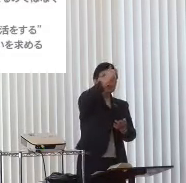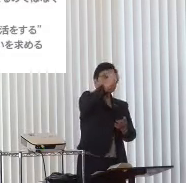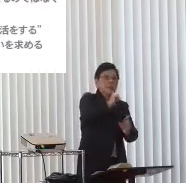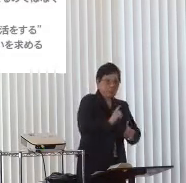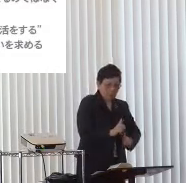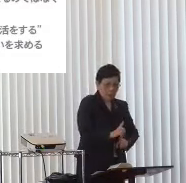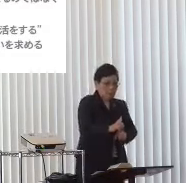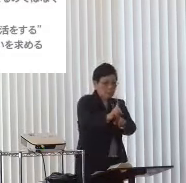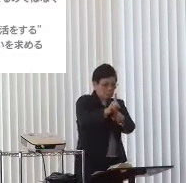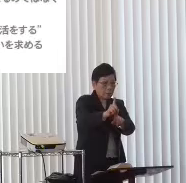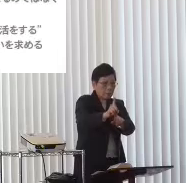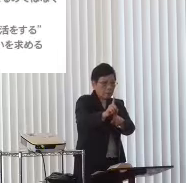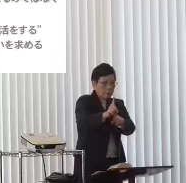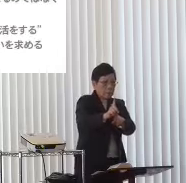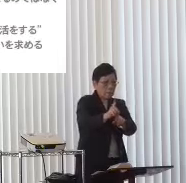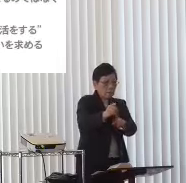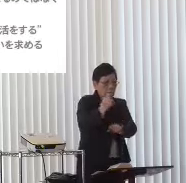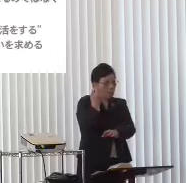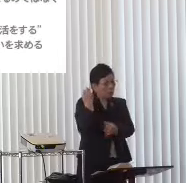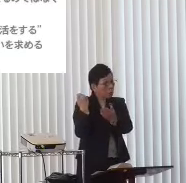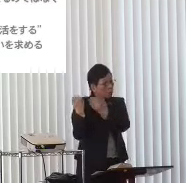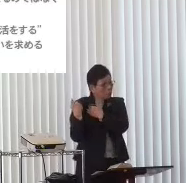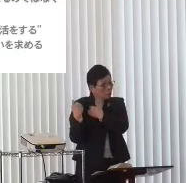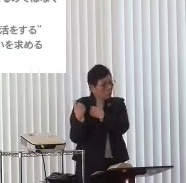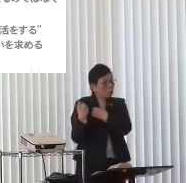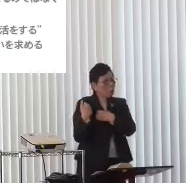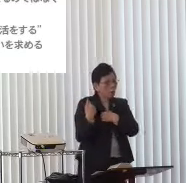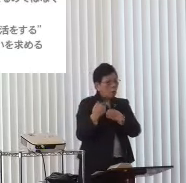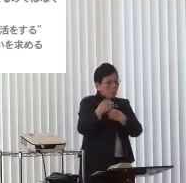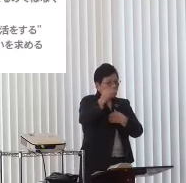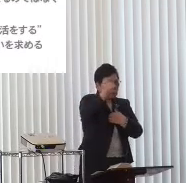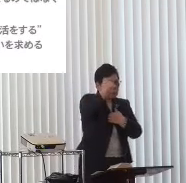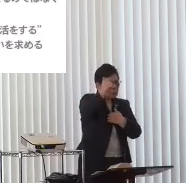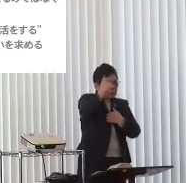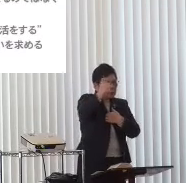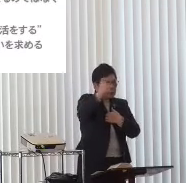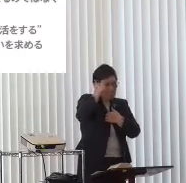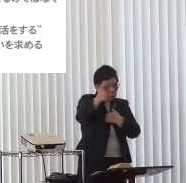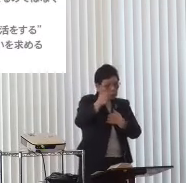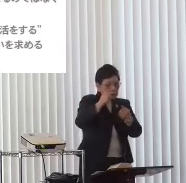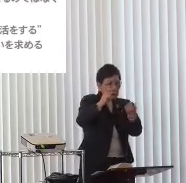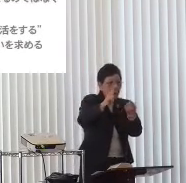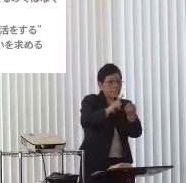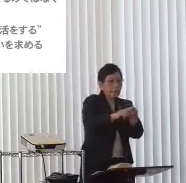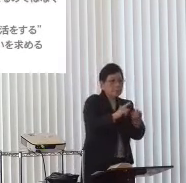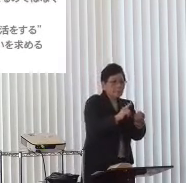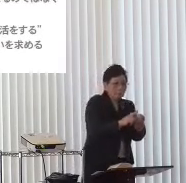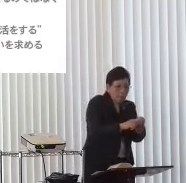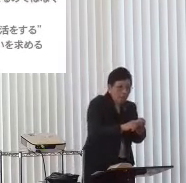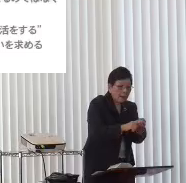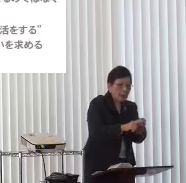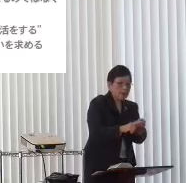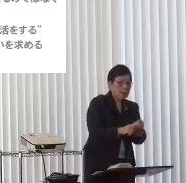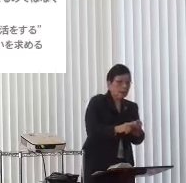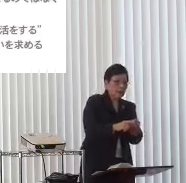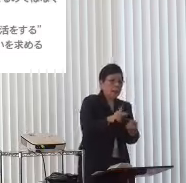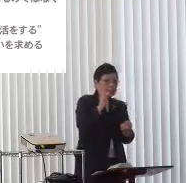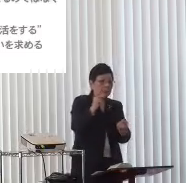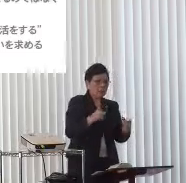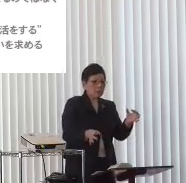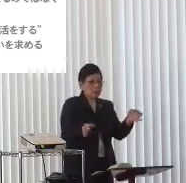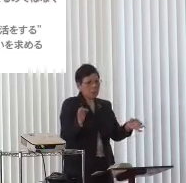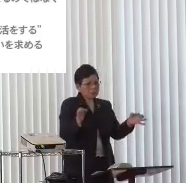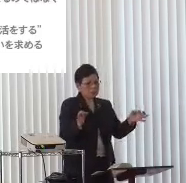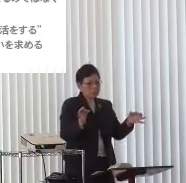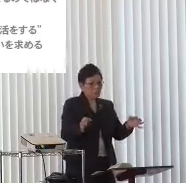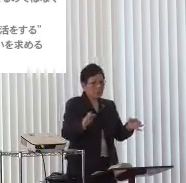されている言葉はですね、もともとの意味は主の価値にふさわしくという意味なんですね。主の価値にふさわしく、